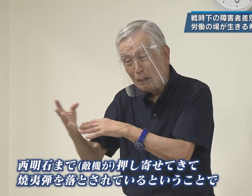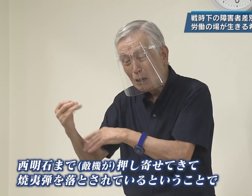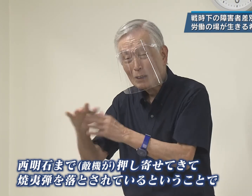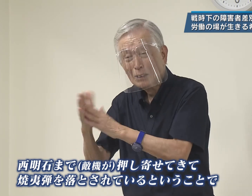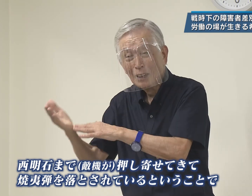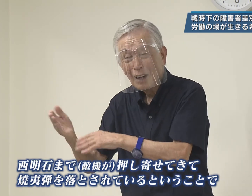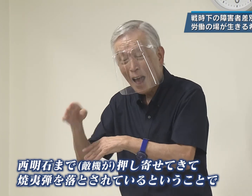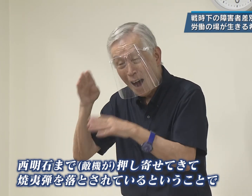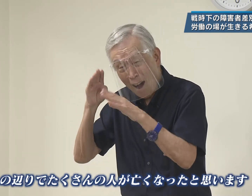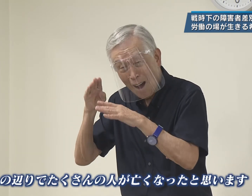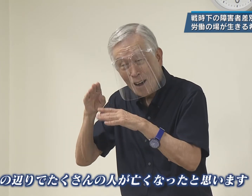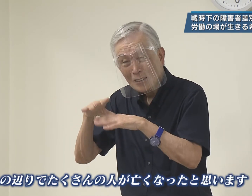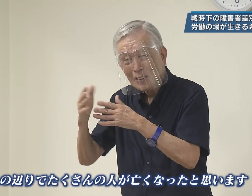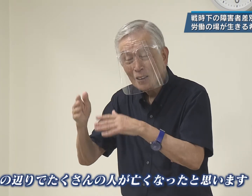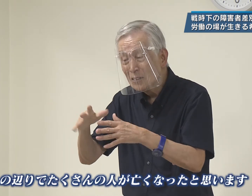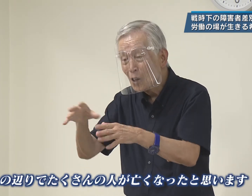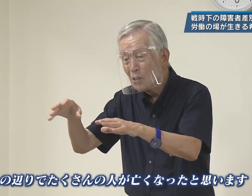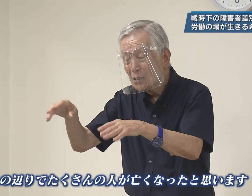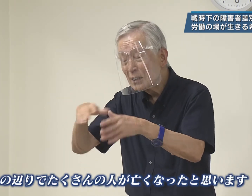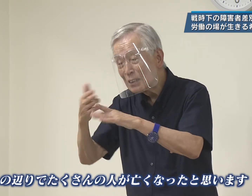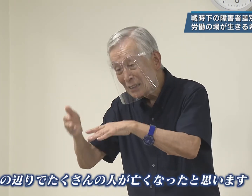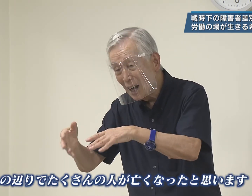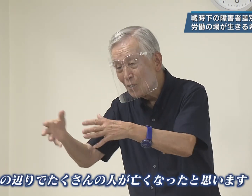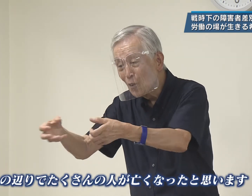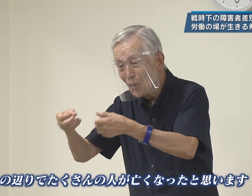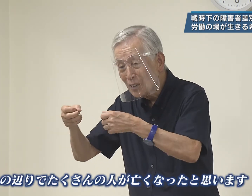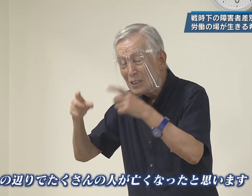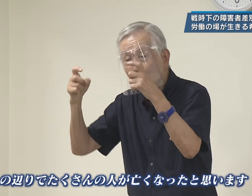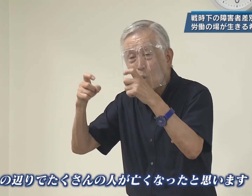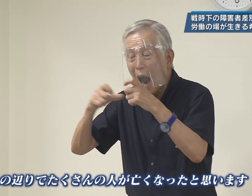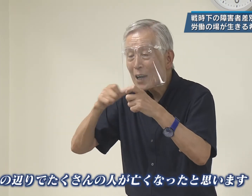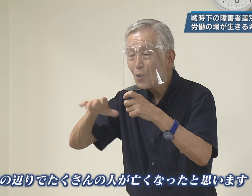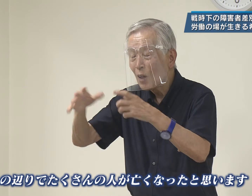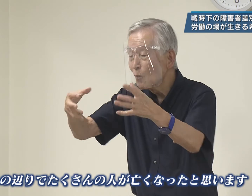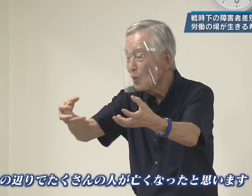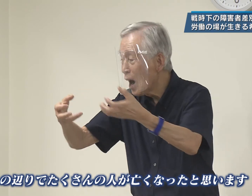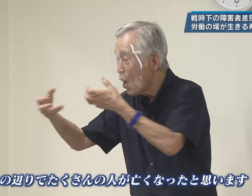ということでまああの選んでたくさんの方が亡くなったと思います